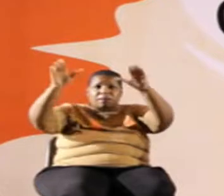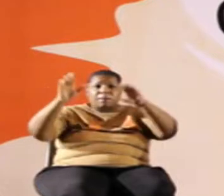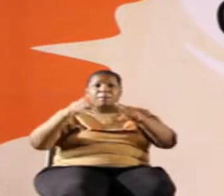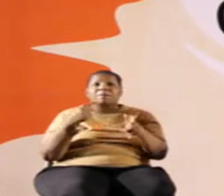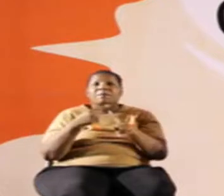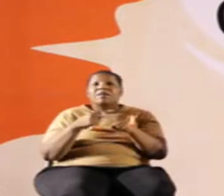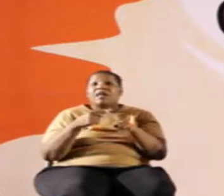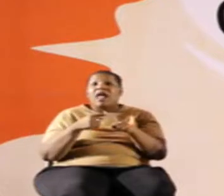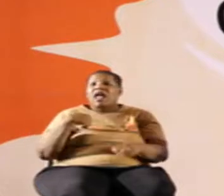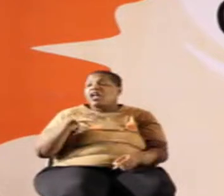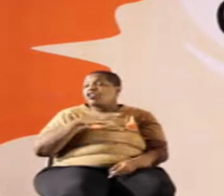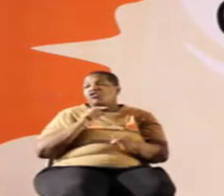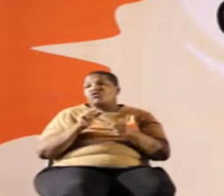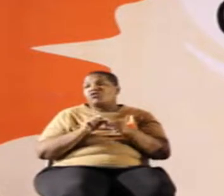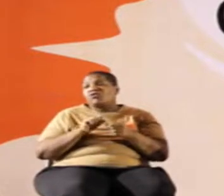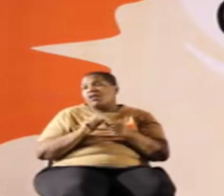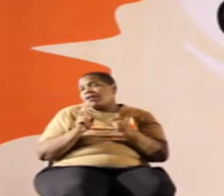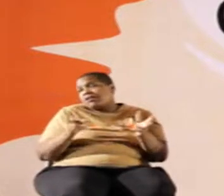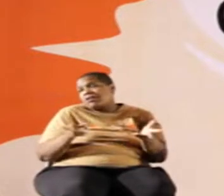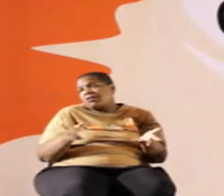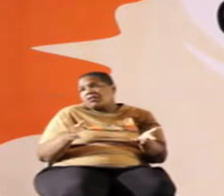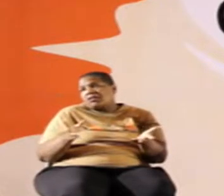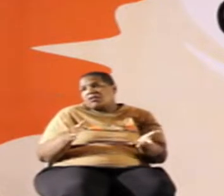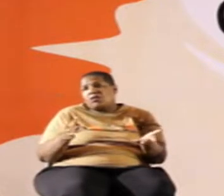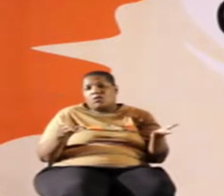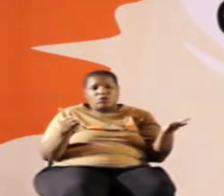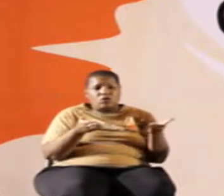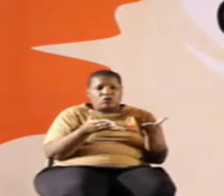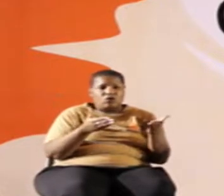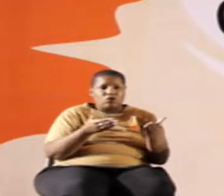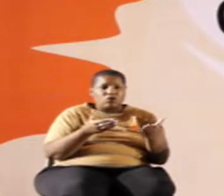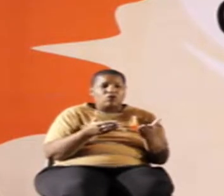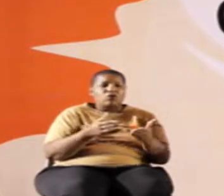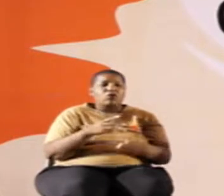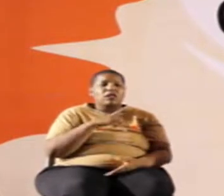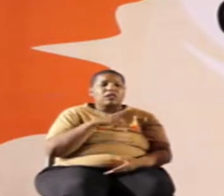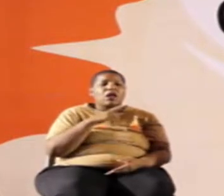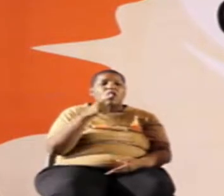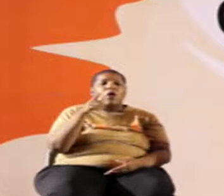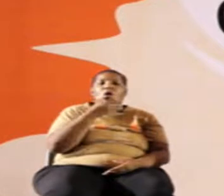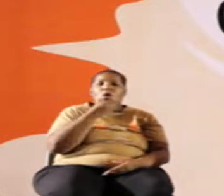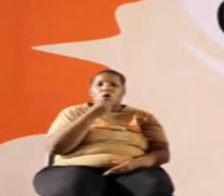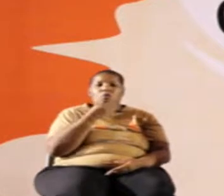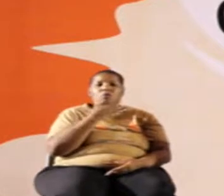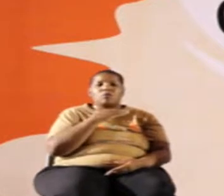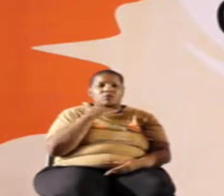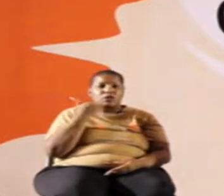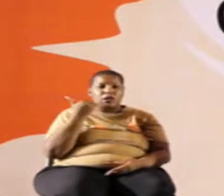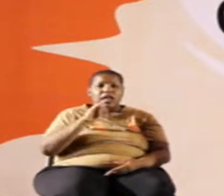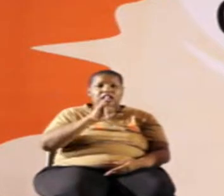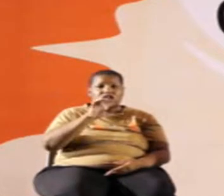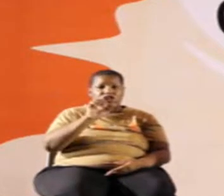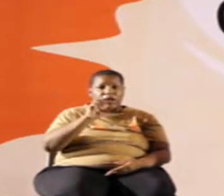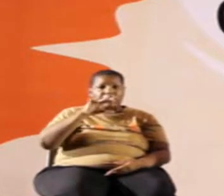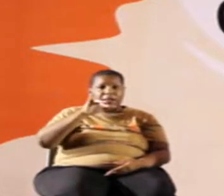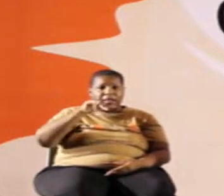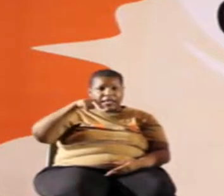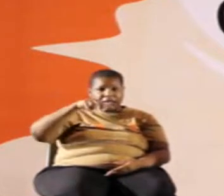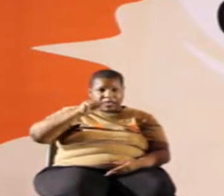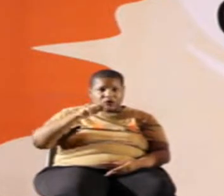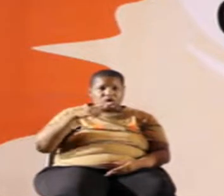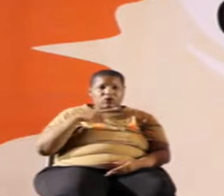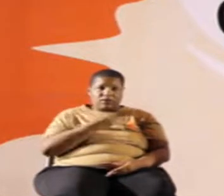Porque é assim que a gente faz. O Stuart Hall, um outro teórico que já faleceu, jamaicano, que vivia na